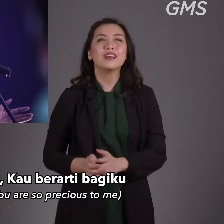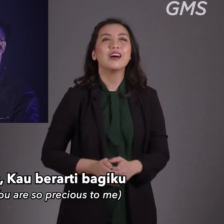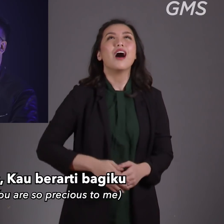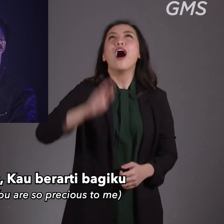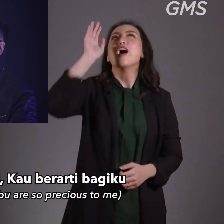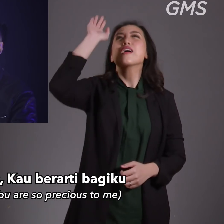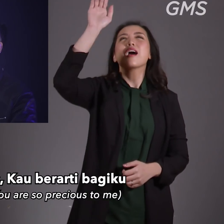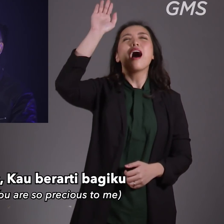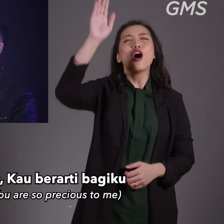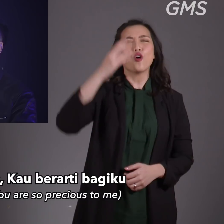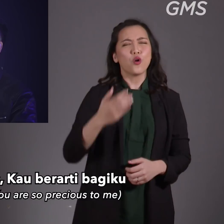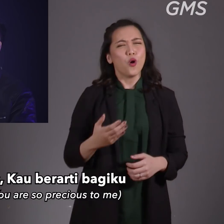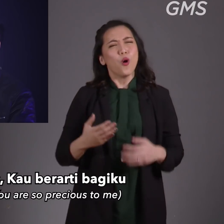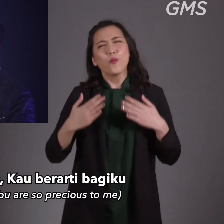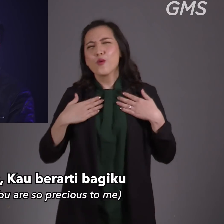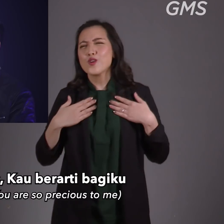Yesus, Kau